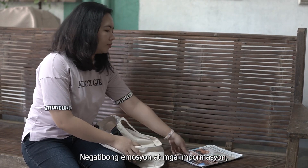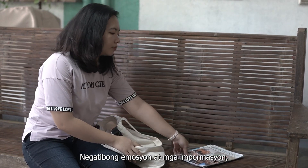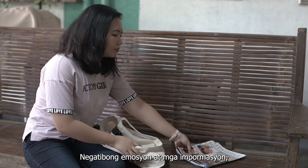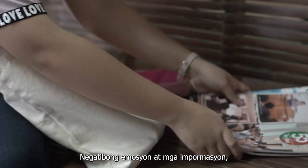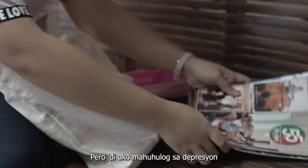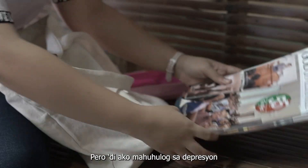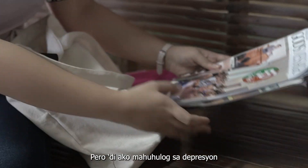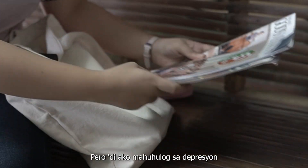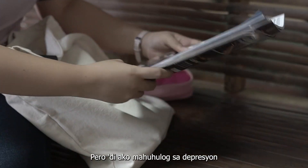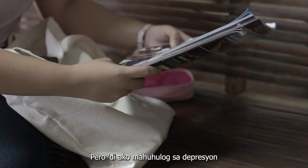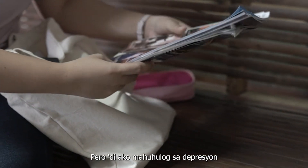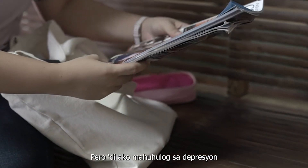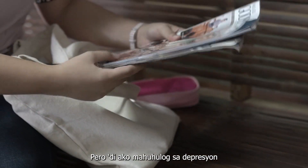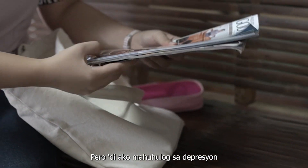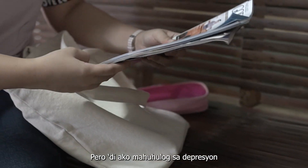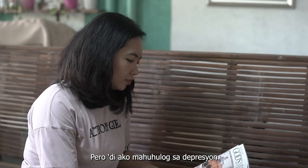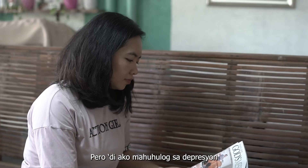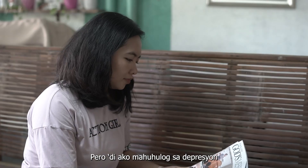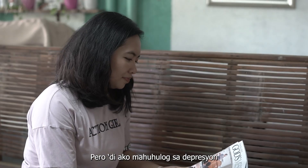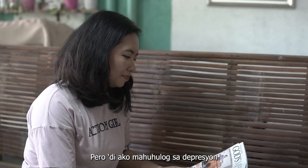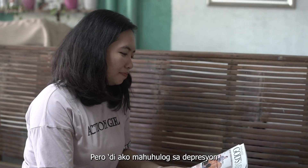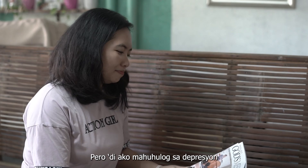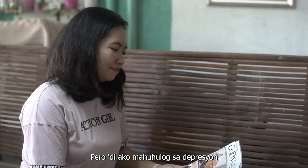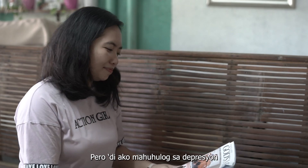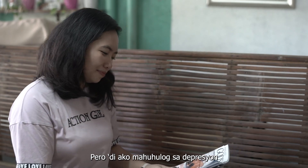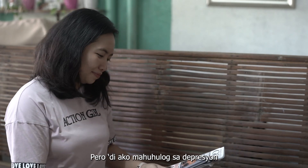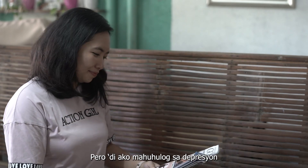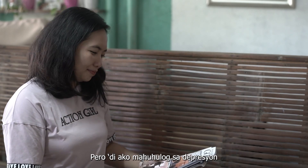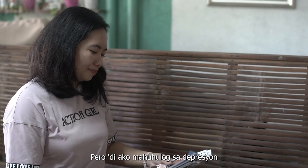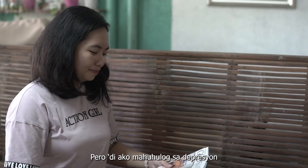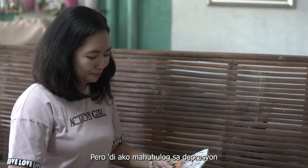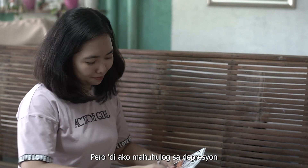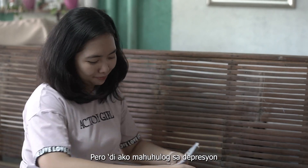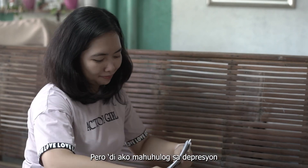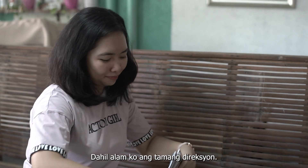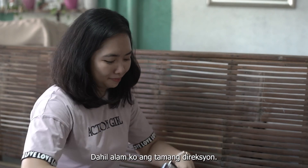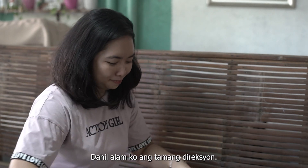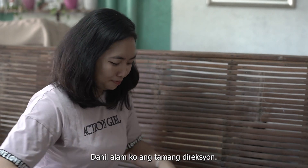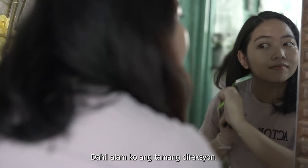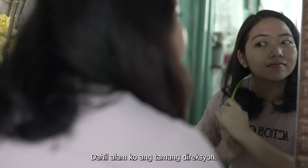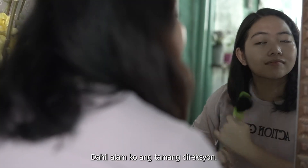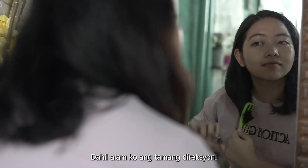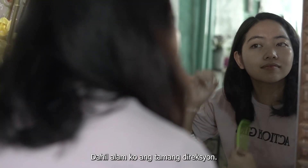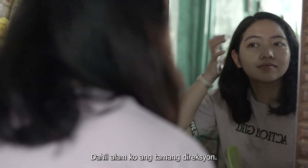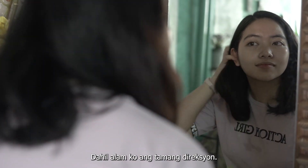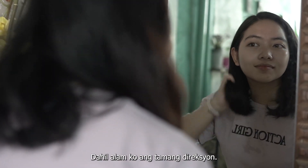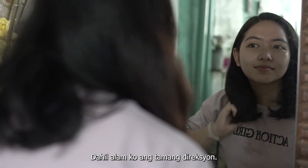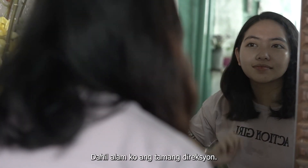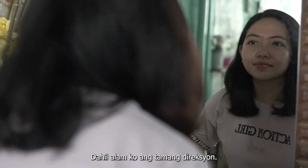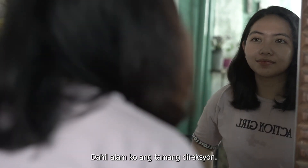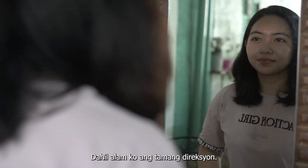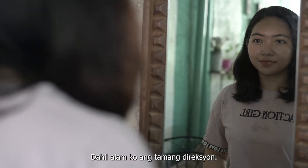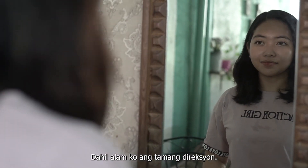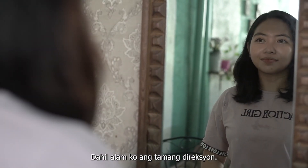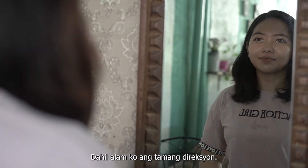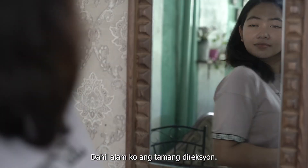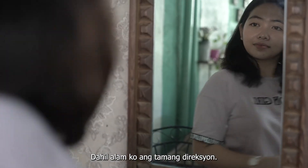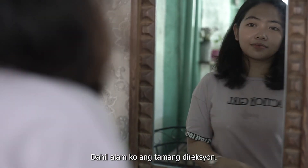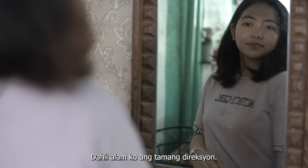impormasyon. Pero di ako mahuhulog sa depresyon, dahil alam ko ang